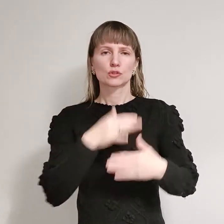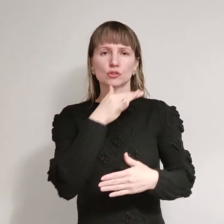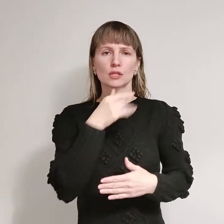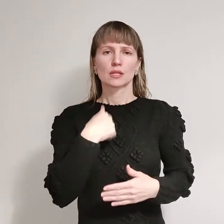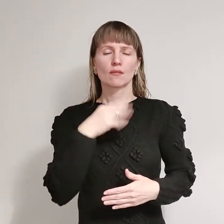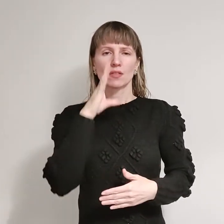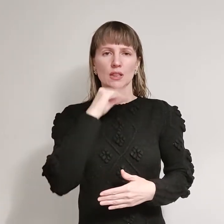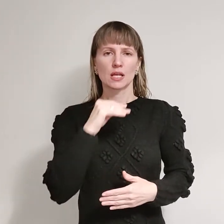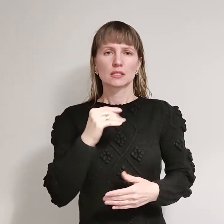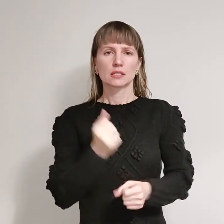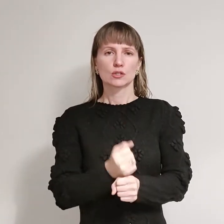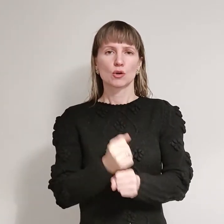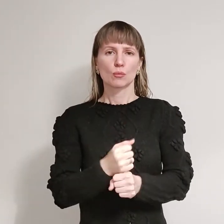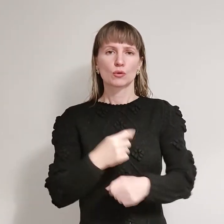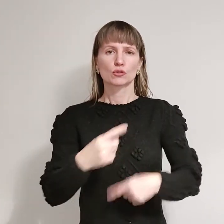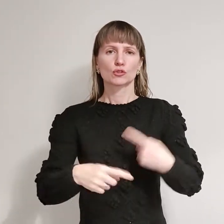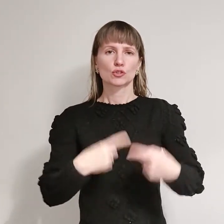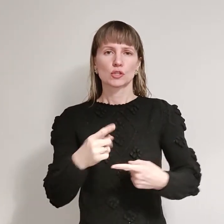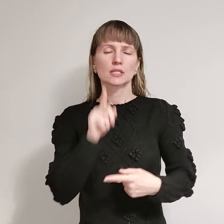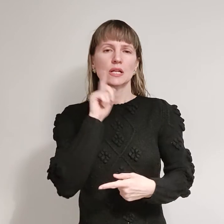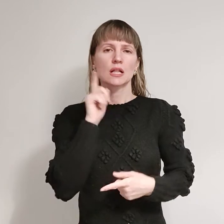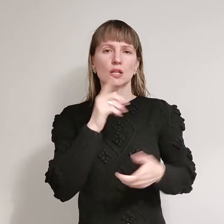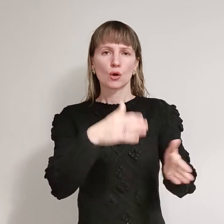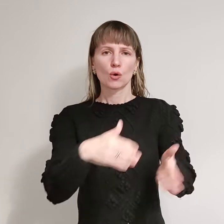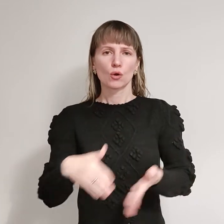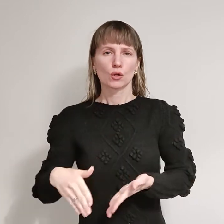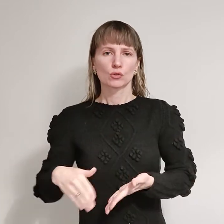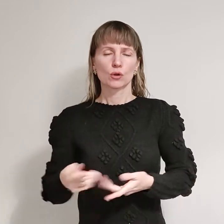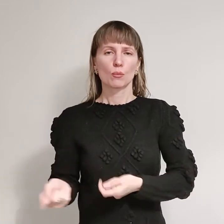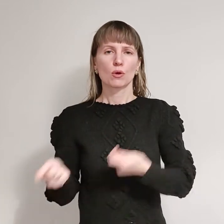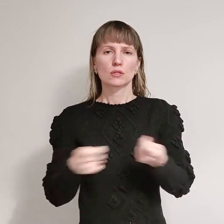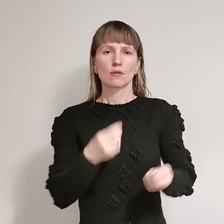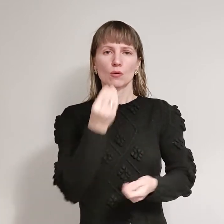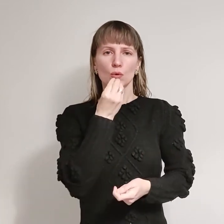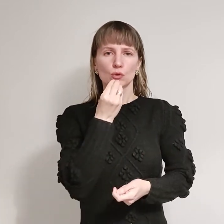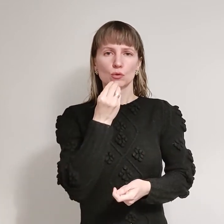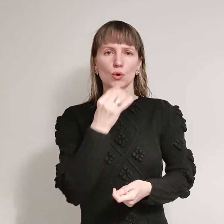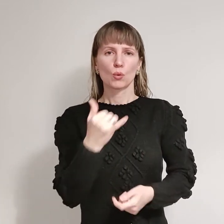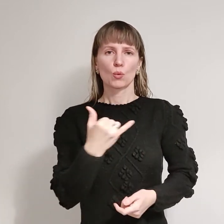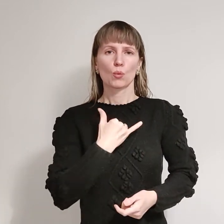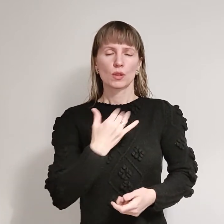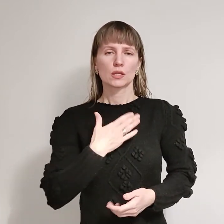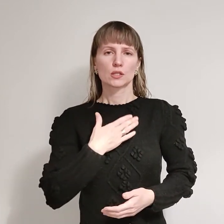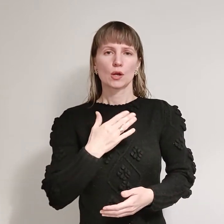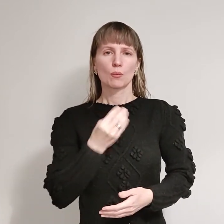вдасться організувати через зелений курс коридор поставку продуктів у наші продуктові магазини.